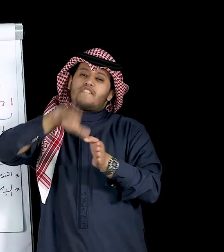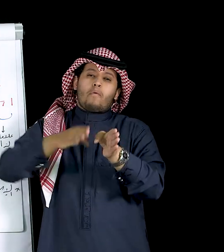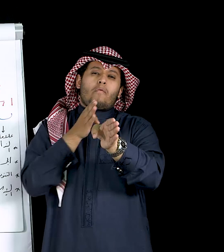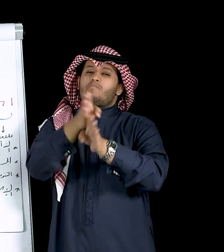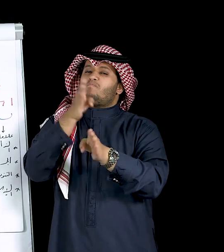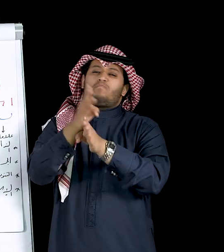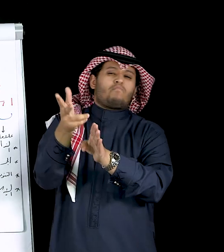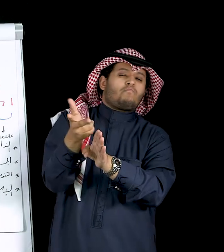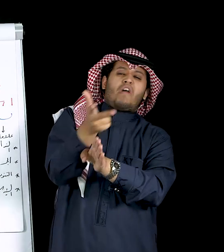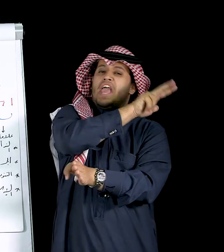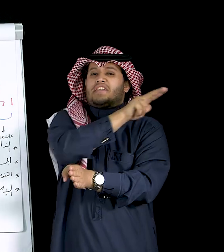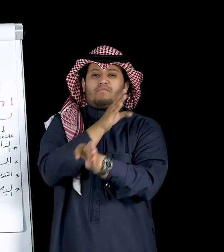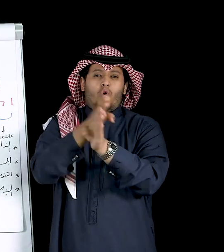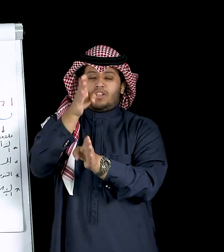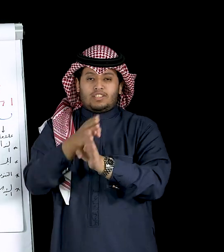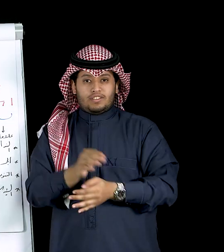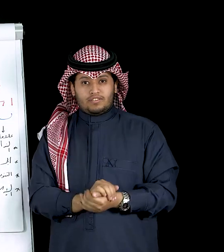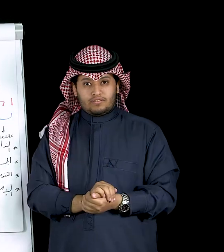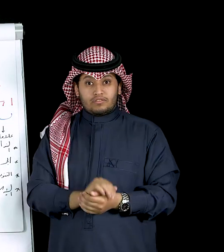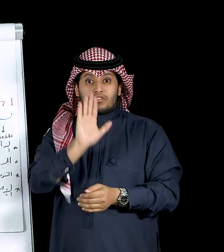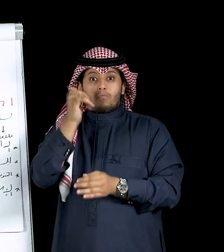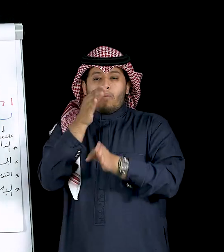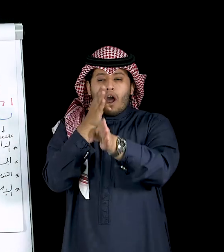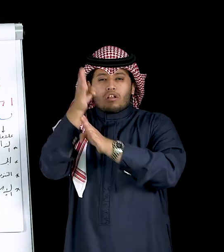والغير مختصات. أما المختص منها